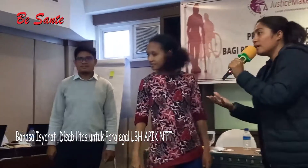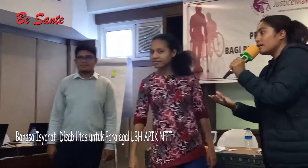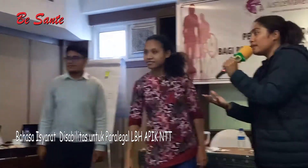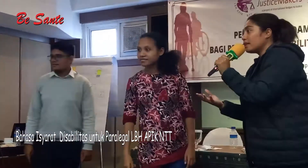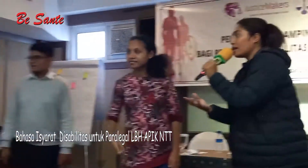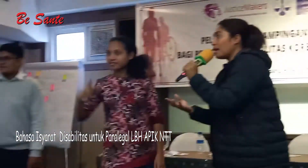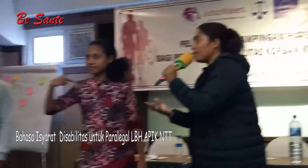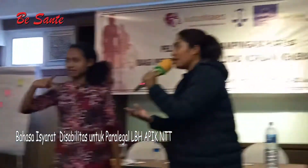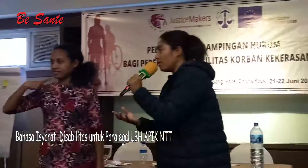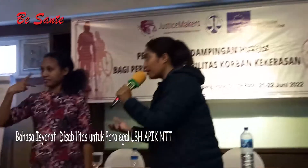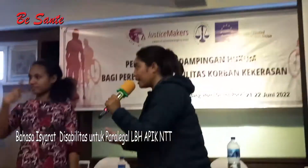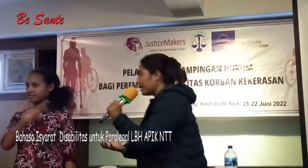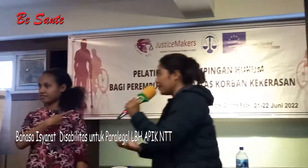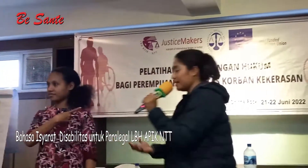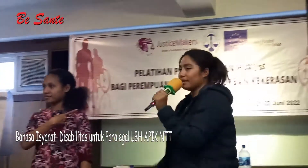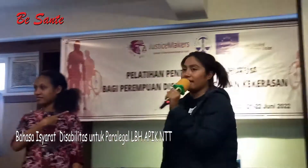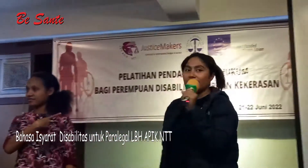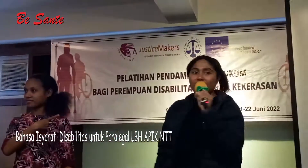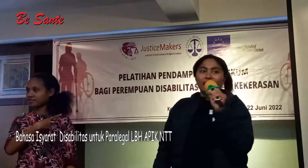Okay. Kita, kami. Oke.